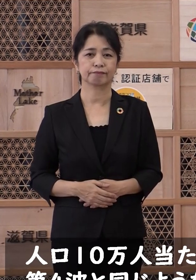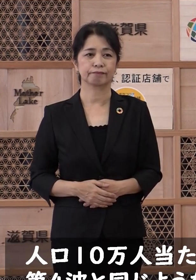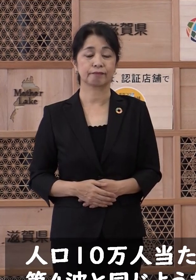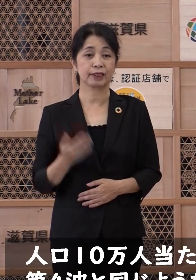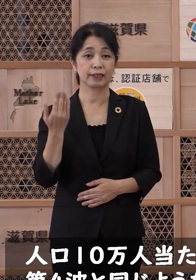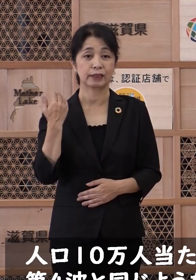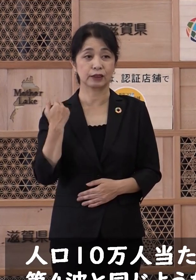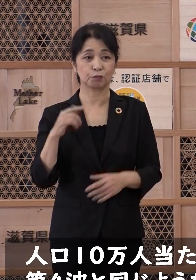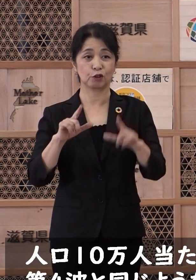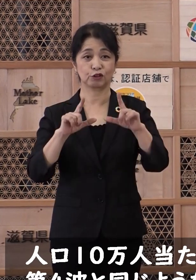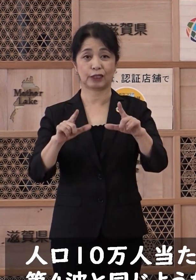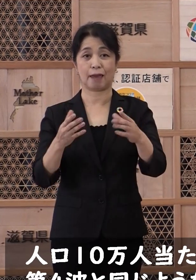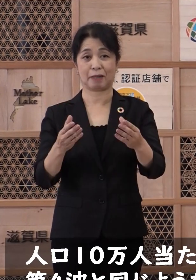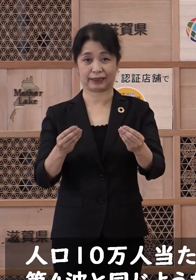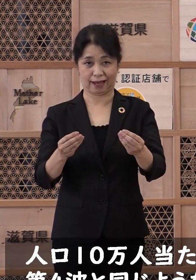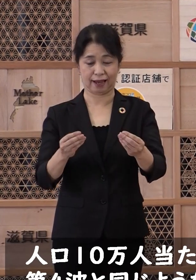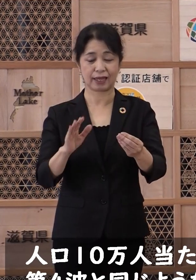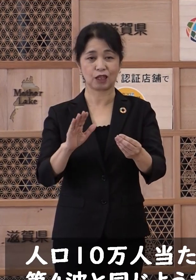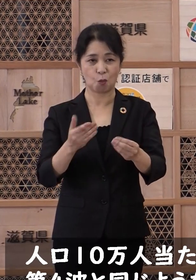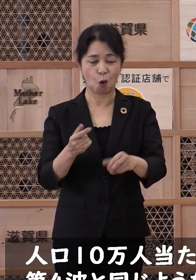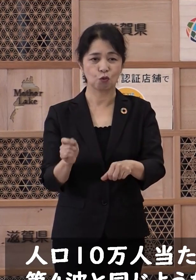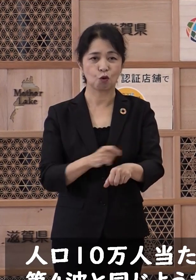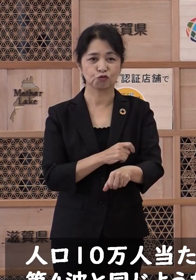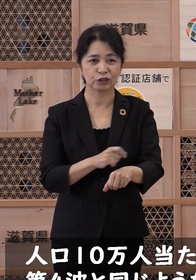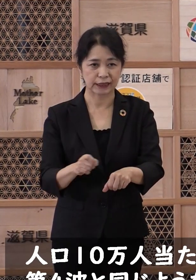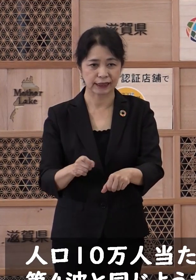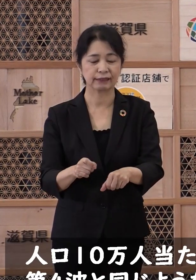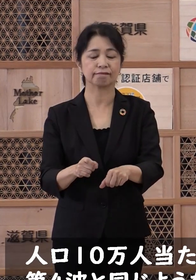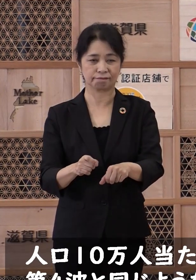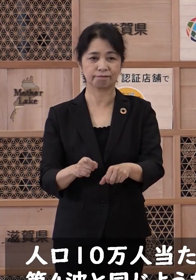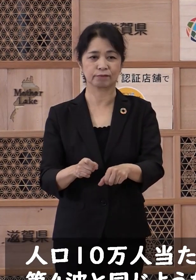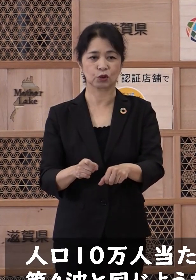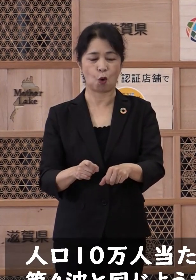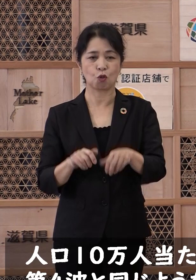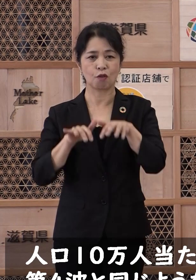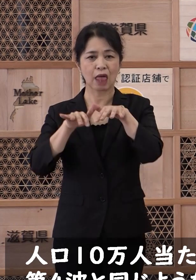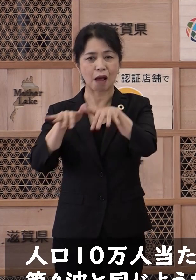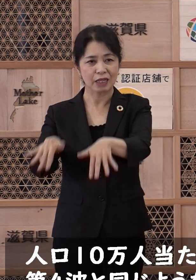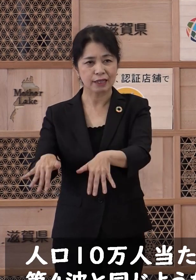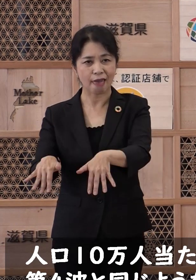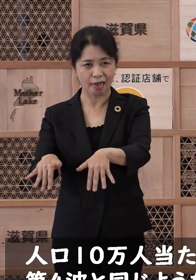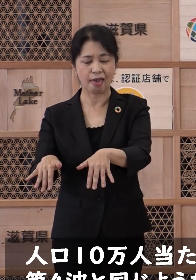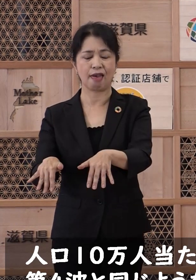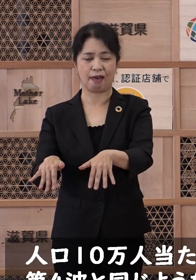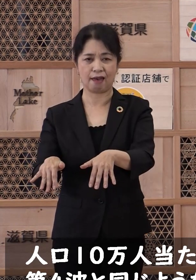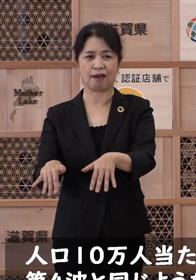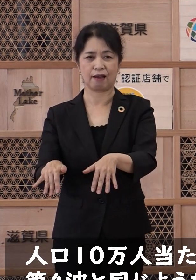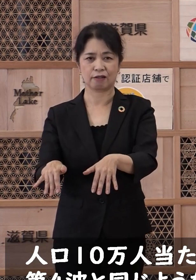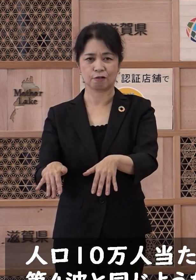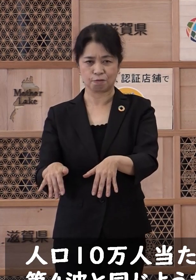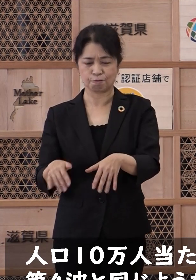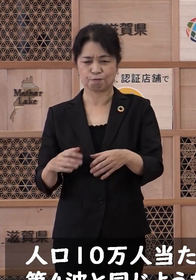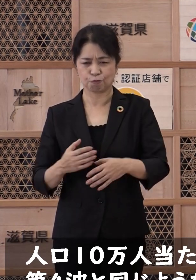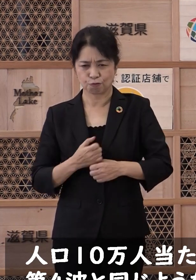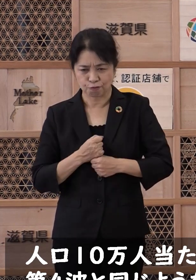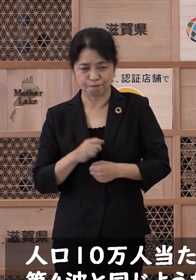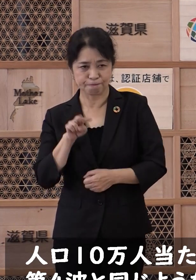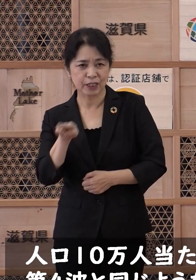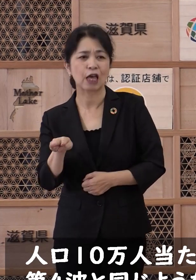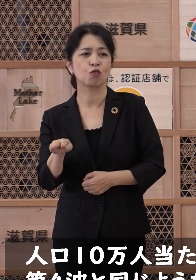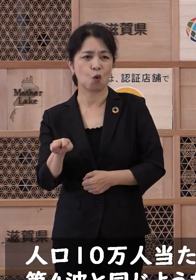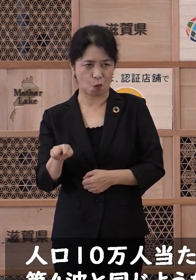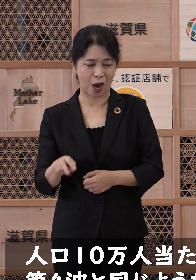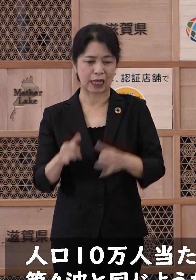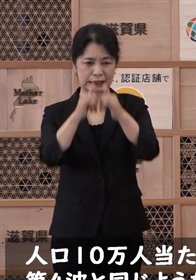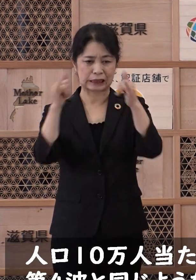先日もお伝えいたしましたが、特にこの波で重視、この局面で注視しておりますのが人